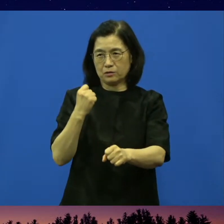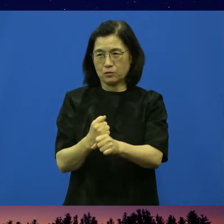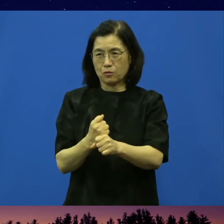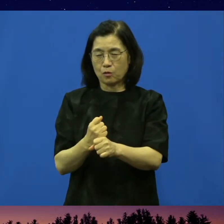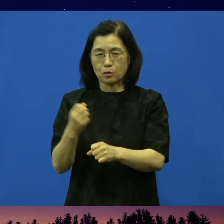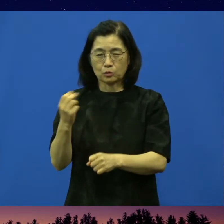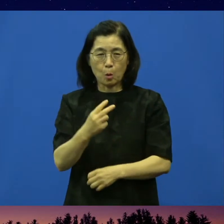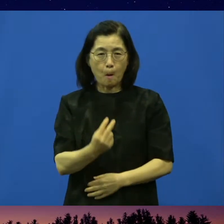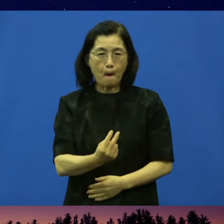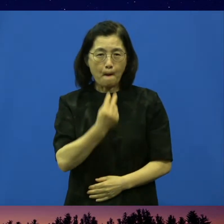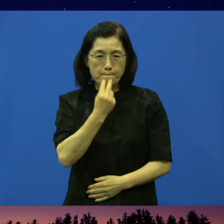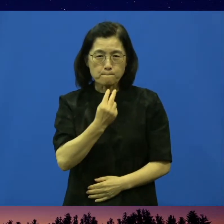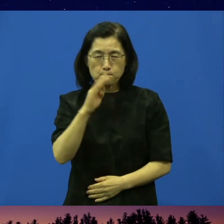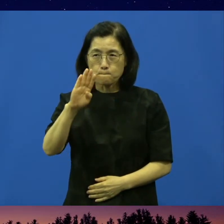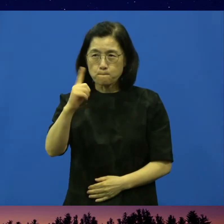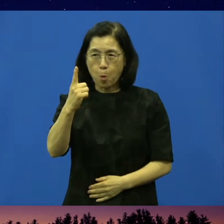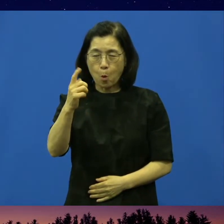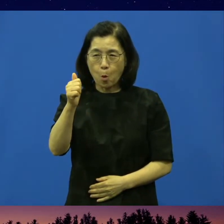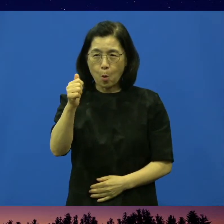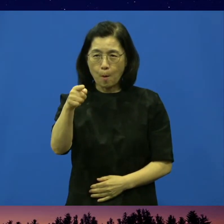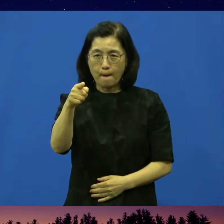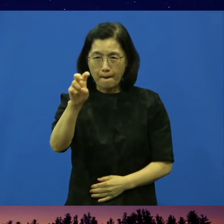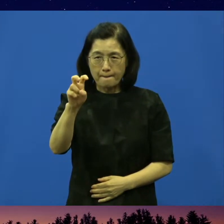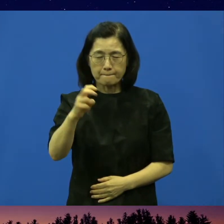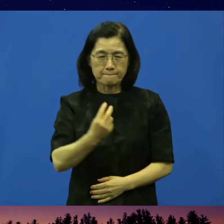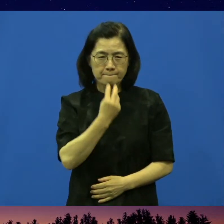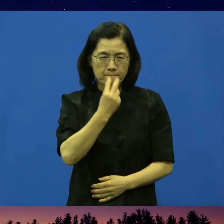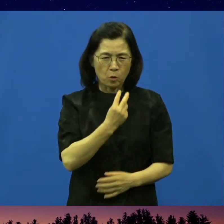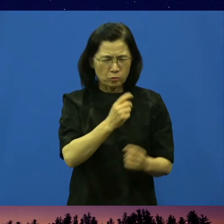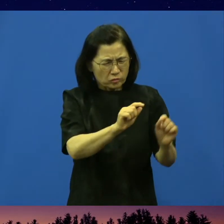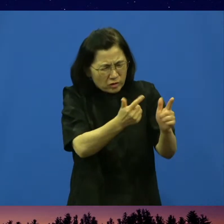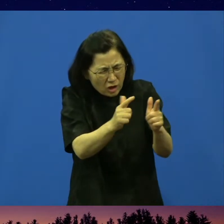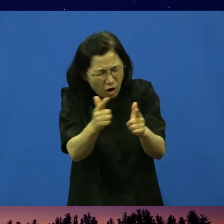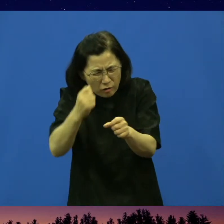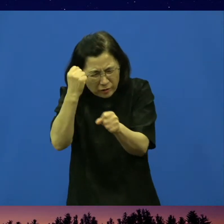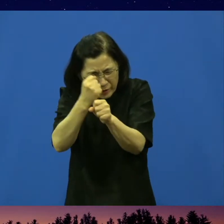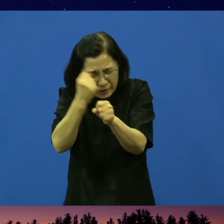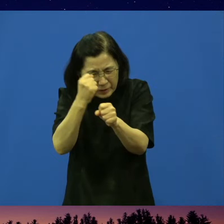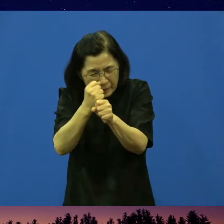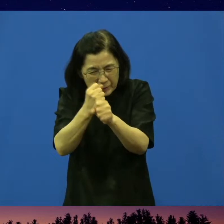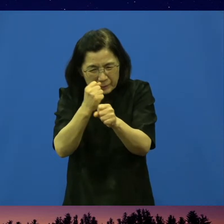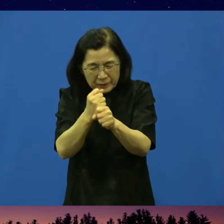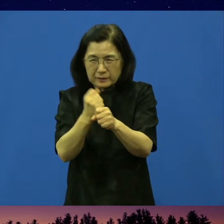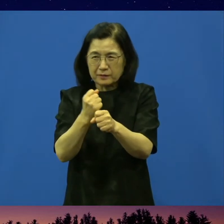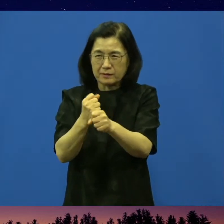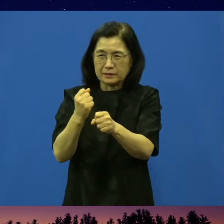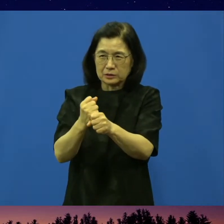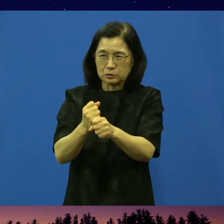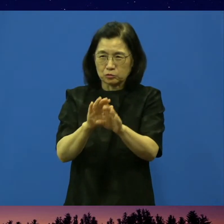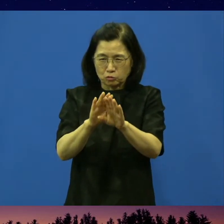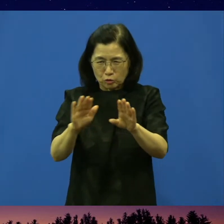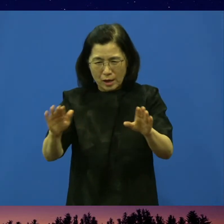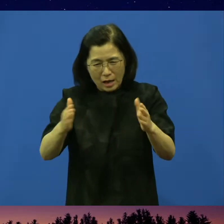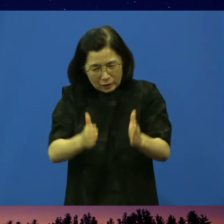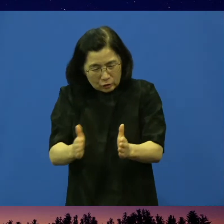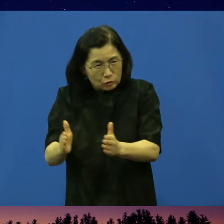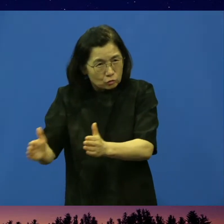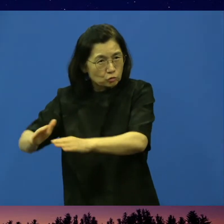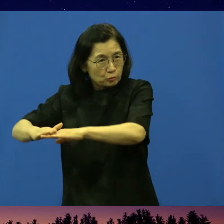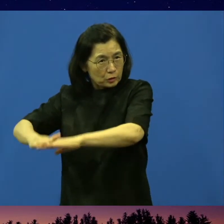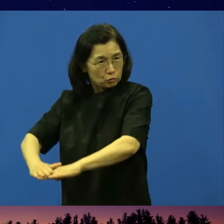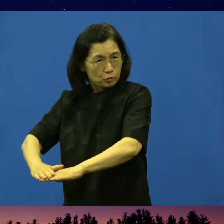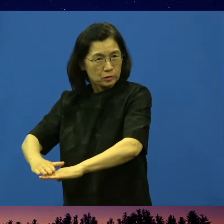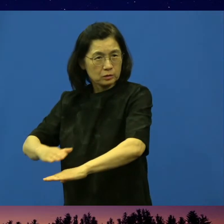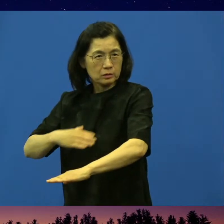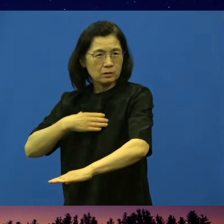보험도 이 보험 저 보험 막 그냥 막 오만 보험을 다 하더라. 완전 종합 보험.